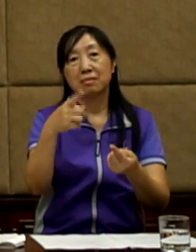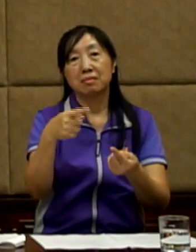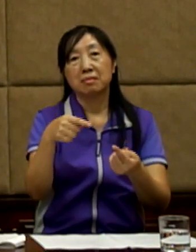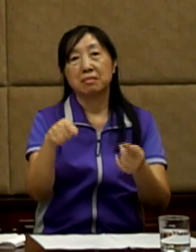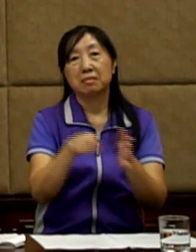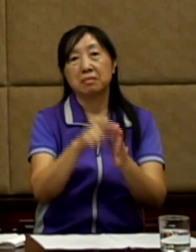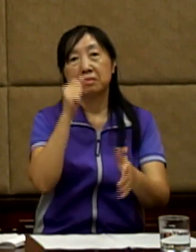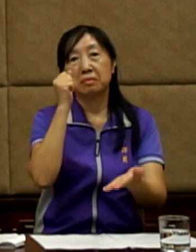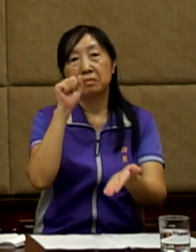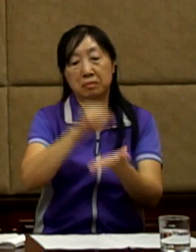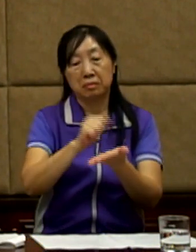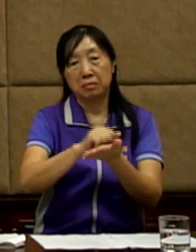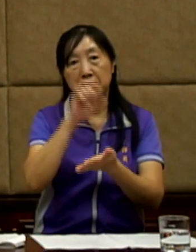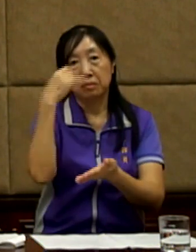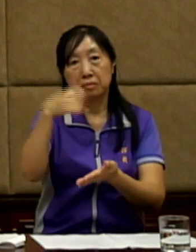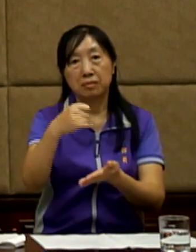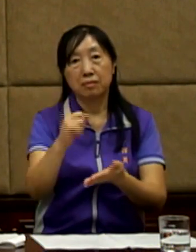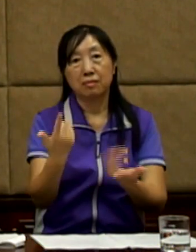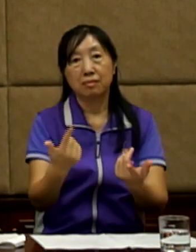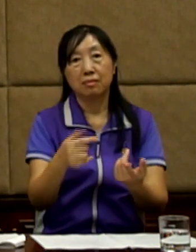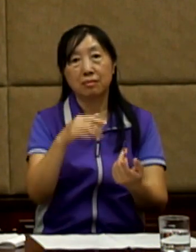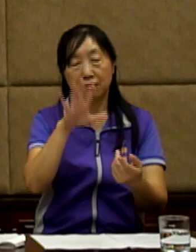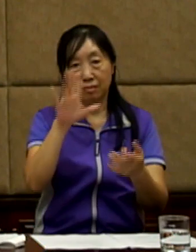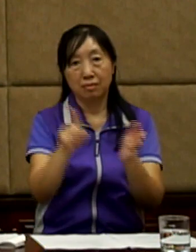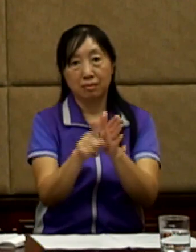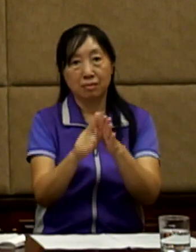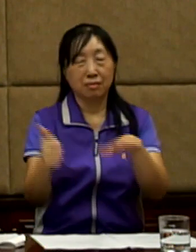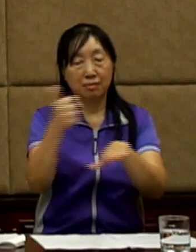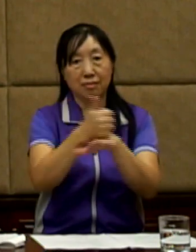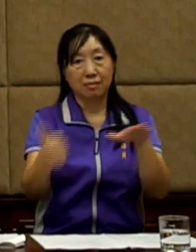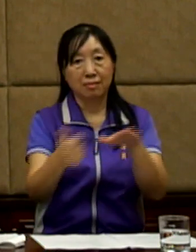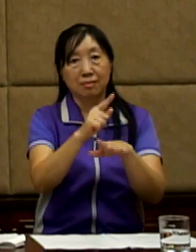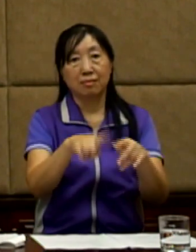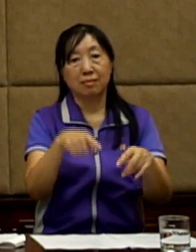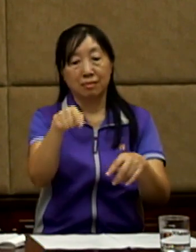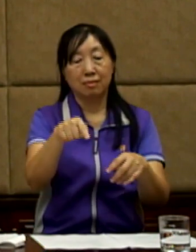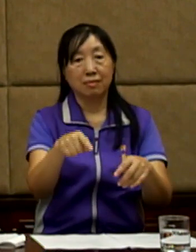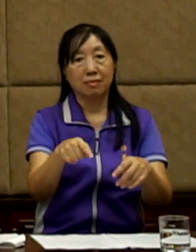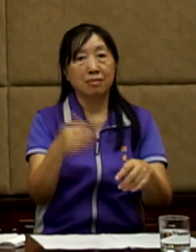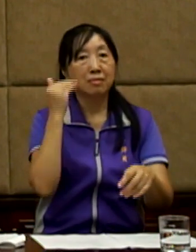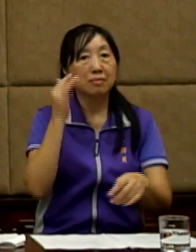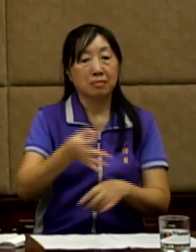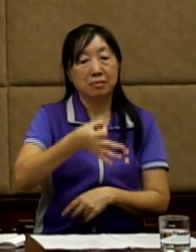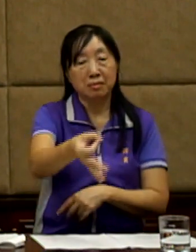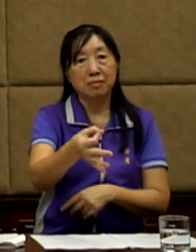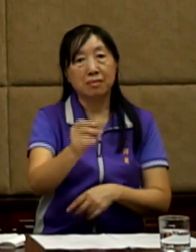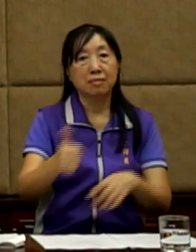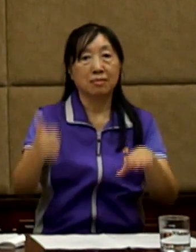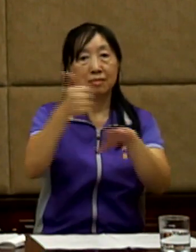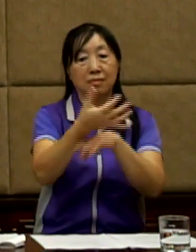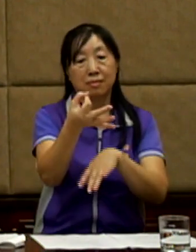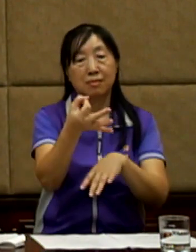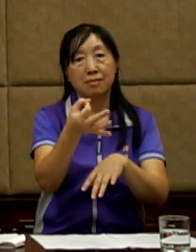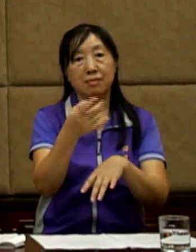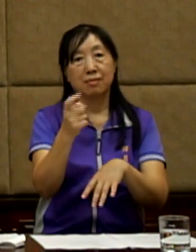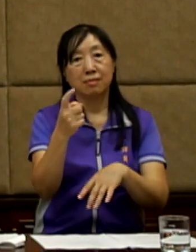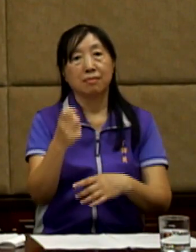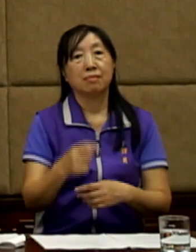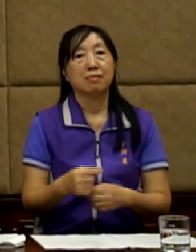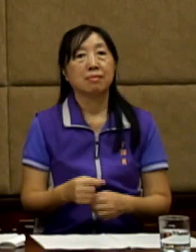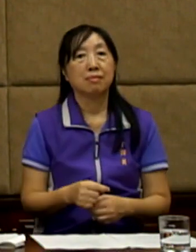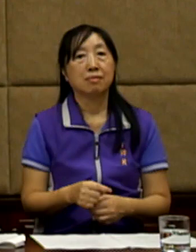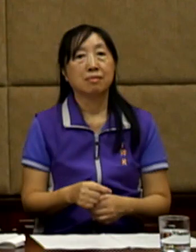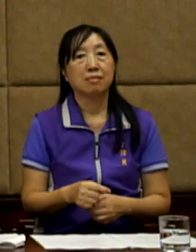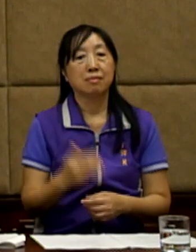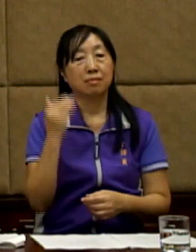道，因为他可能有一些交易的状况，没办法支付频道系统经营者的上架费用。那我们不可能是说